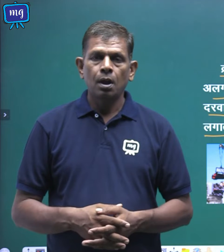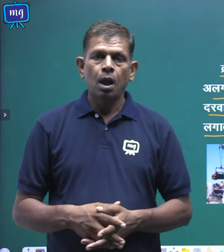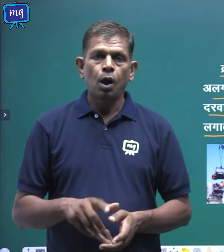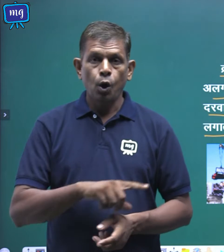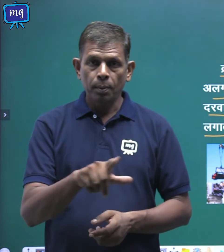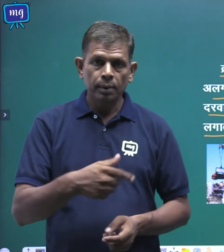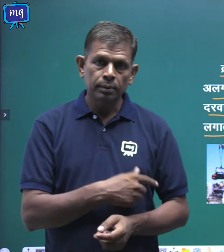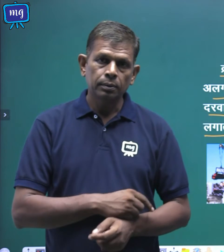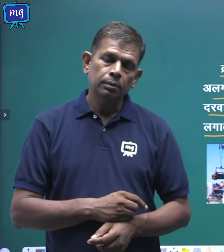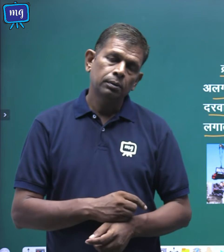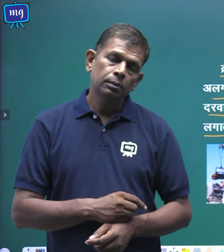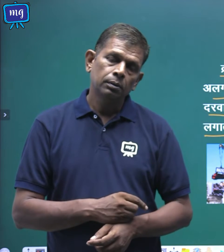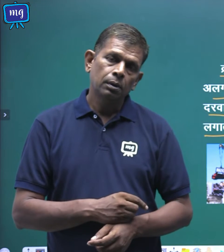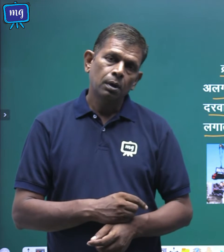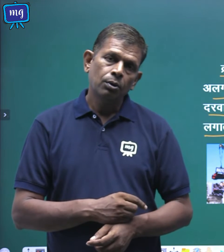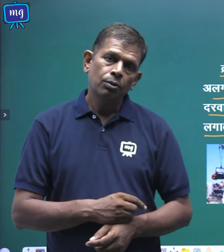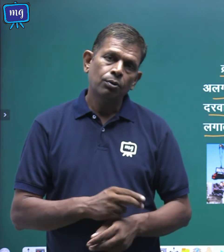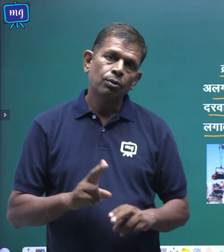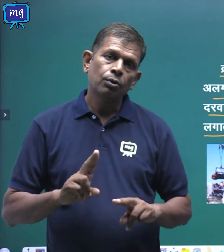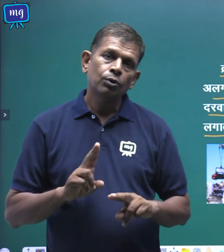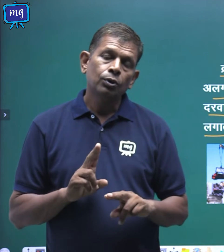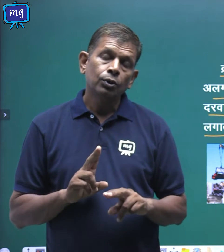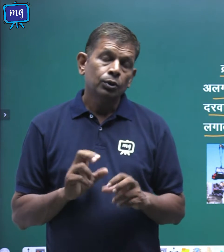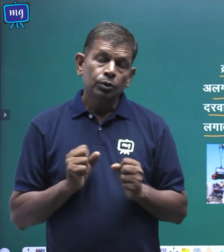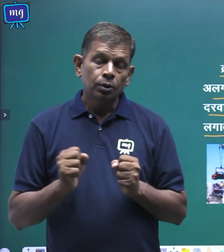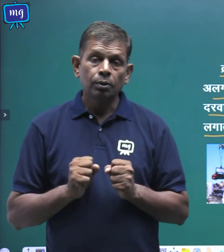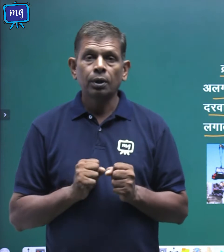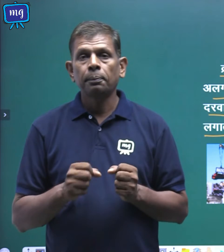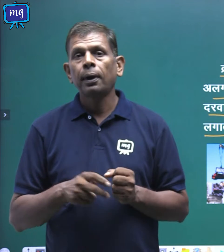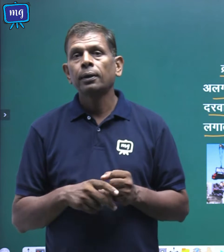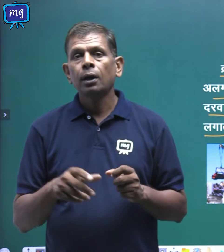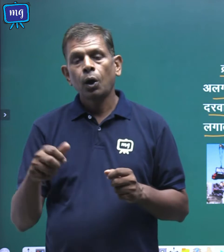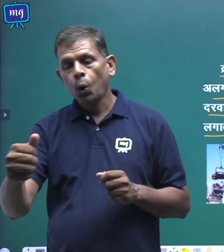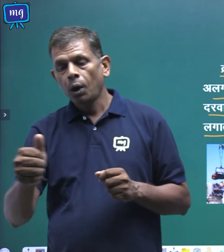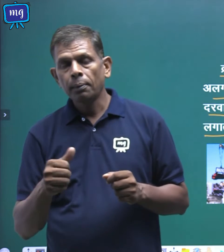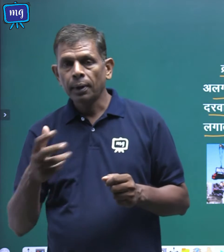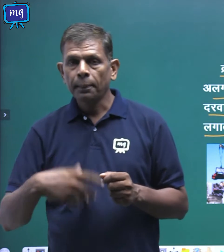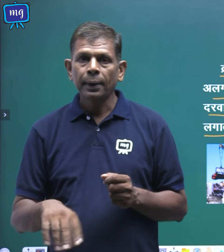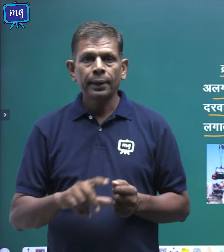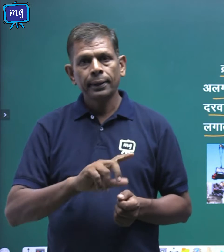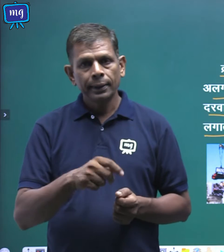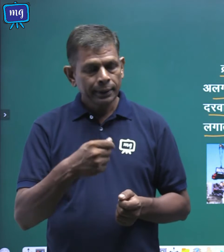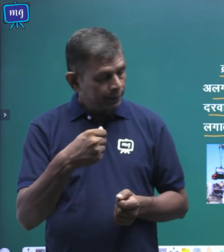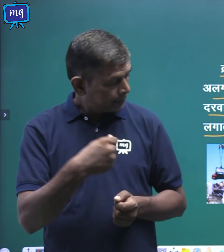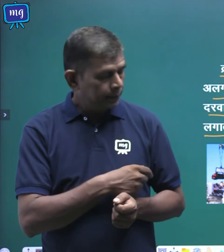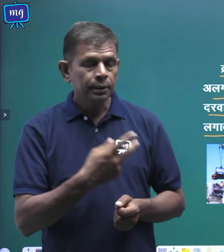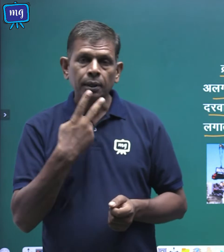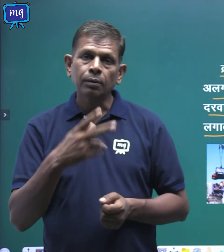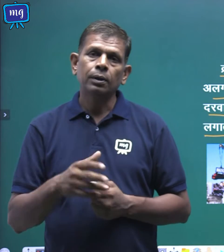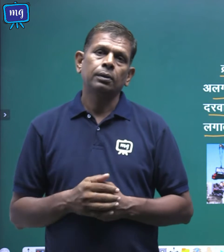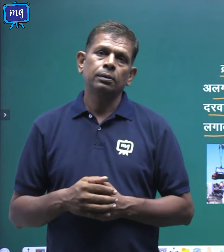आपने फ्रिज पर, अलमारी पर ये स्टिकर लगाए होंगे ना।